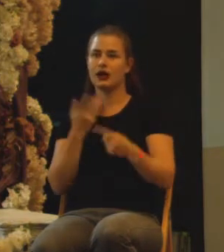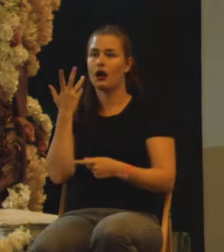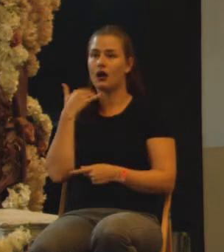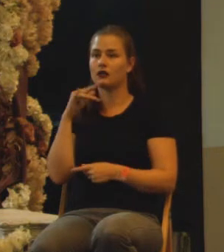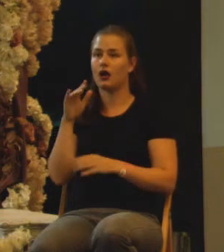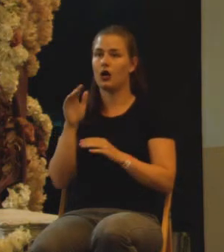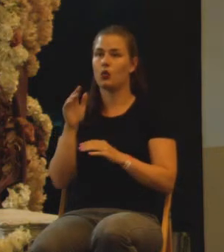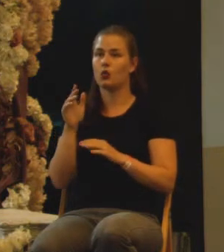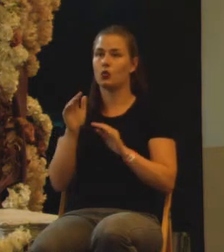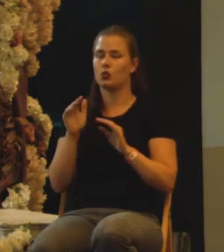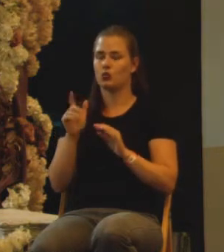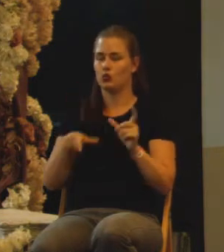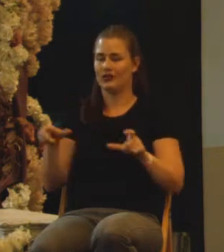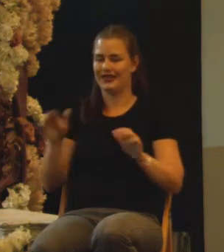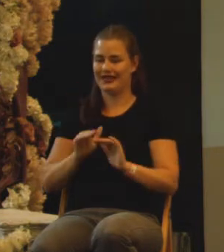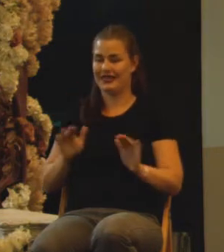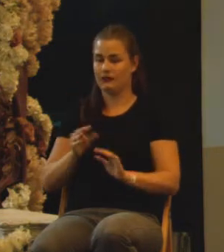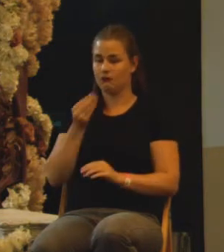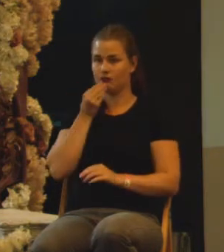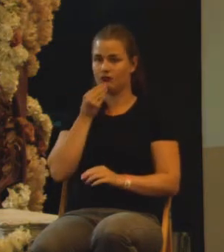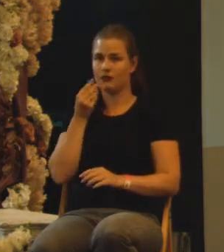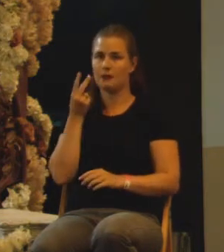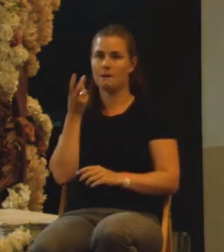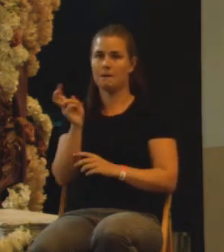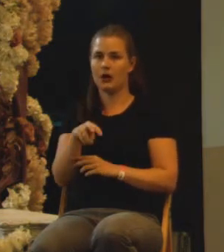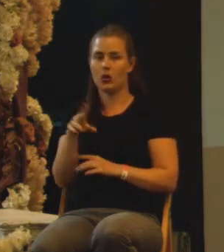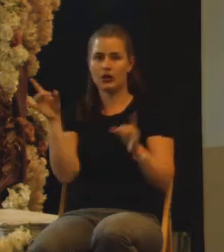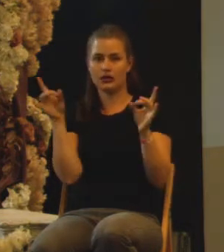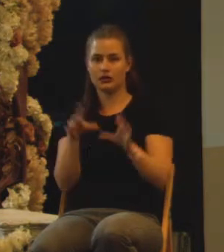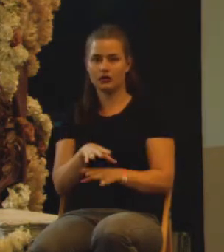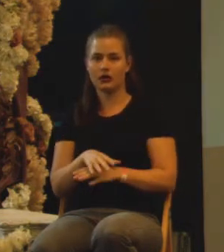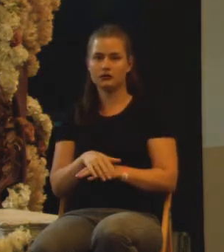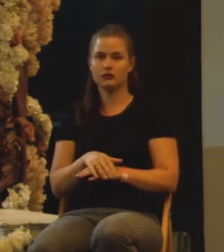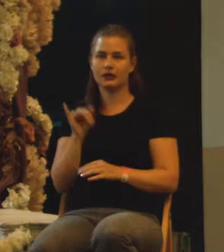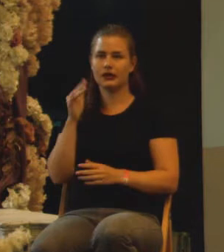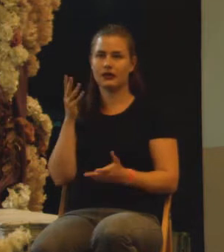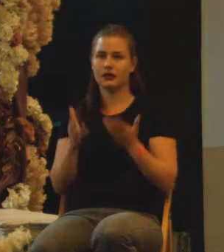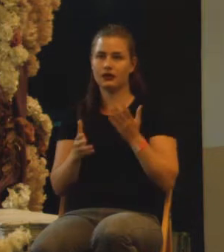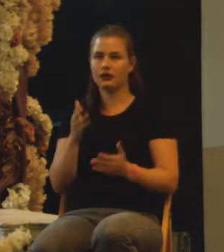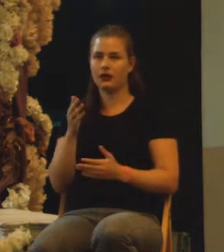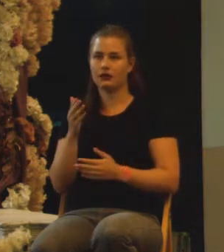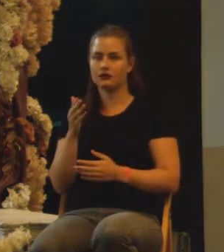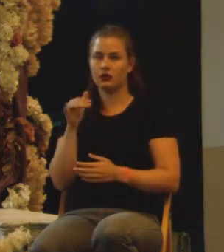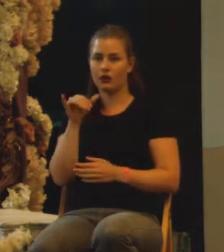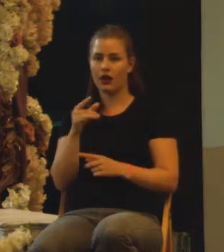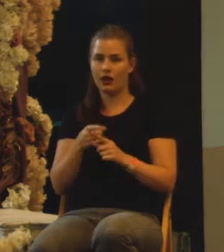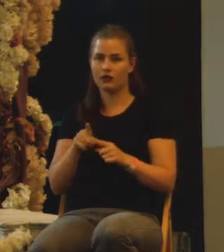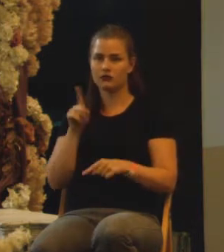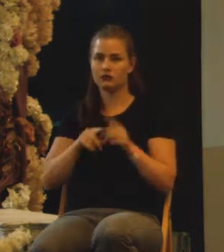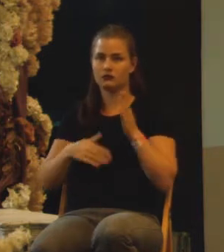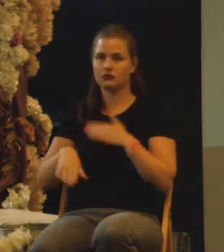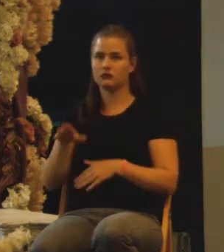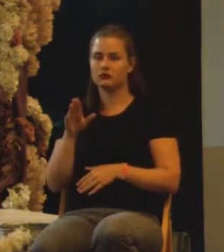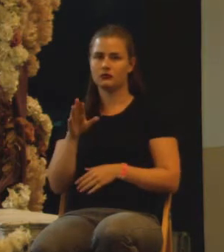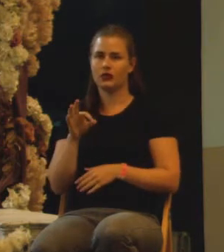людей дети не едят, они всегда приходят в ресторан. Я не знаю, это у вас или нет. Если это у вас, вы уйдете скоро.